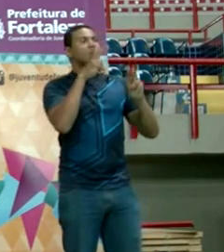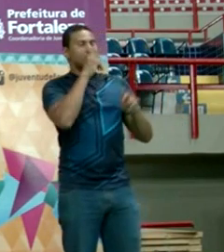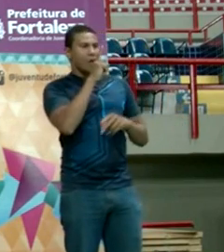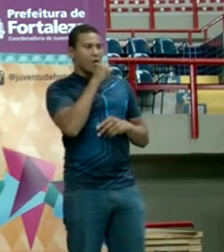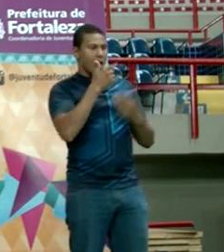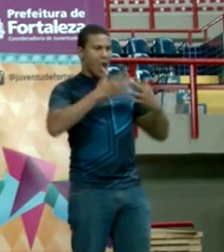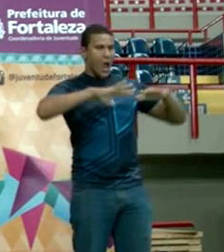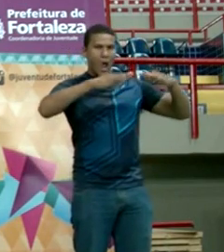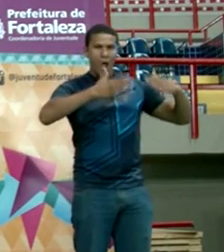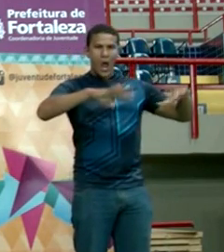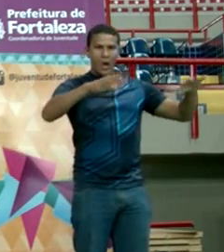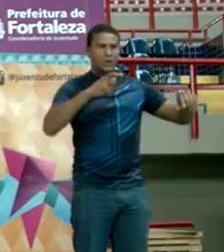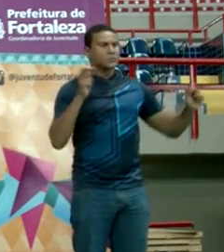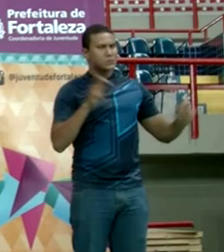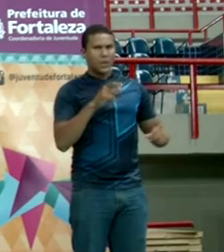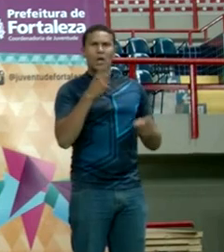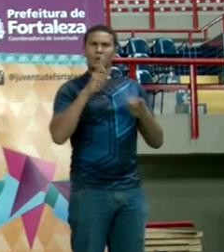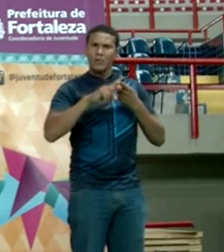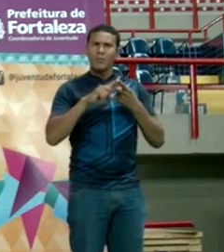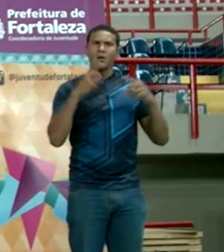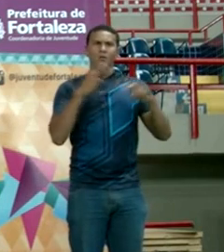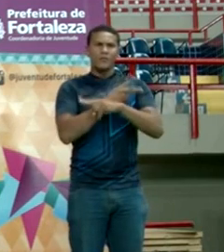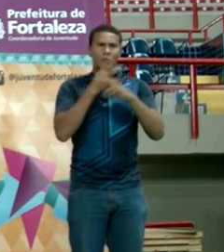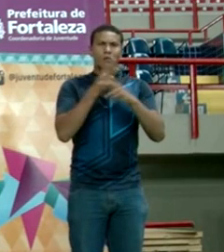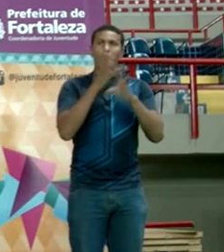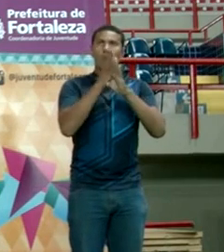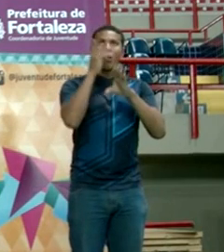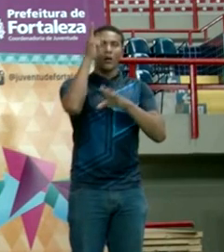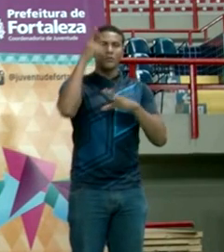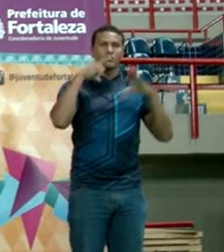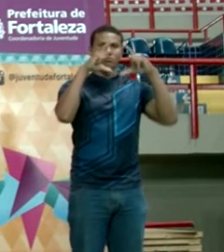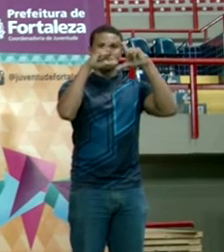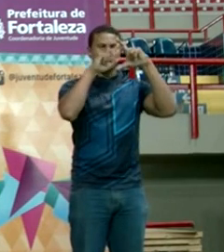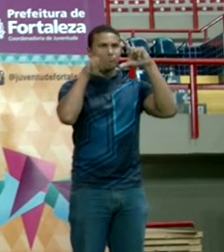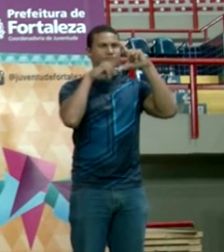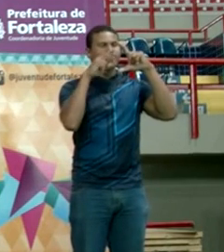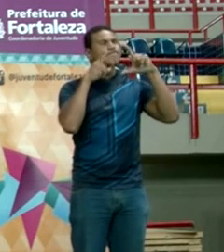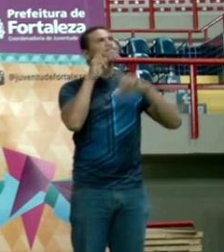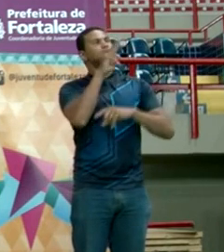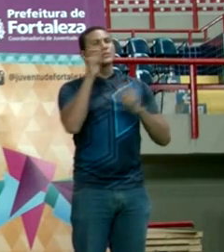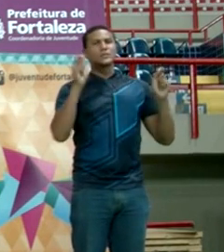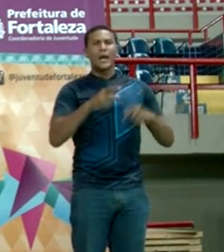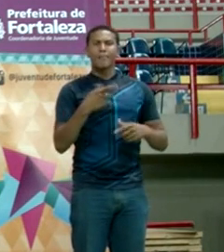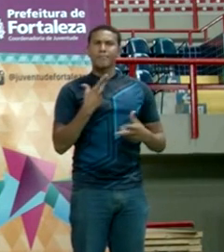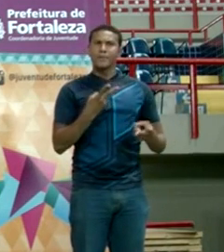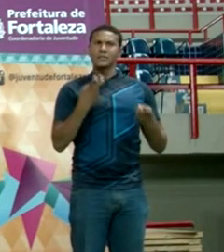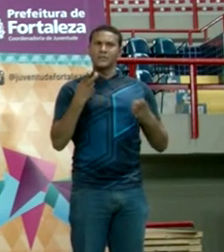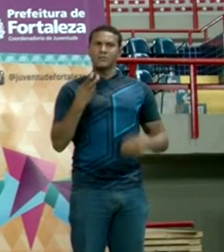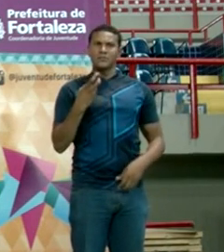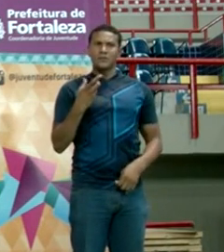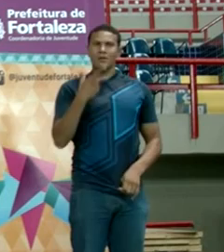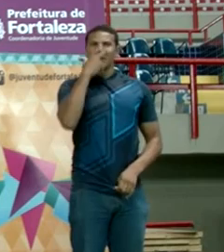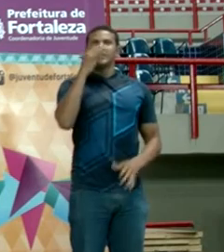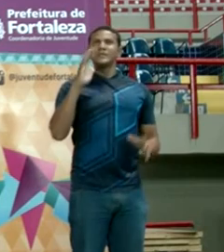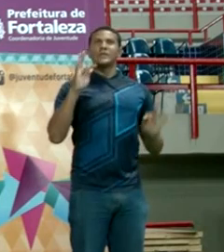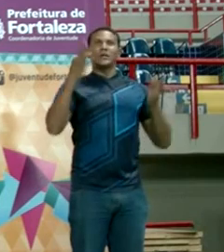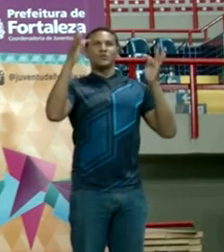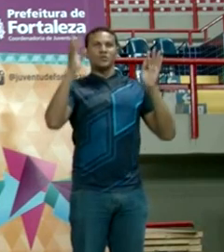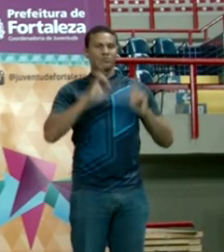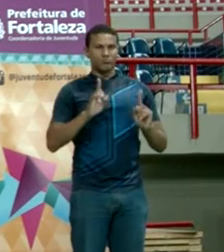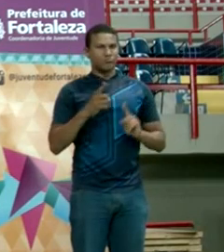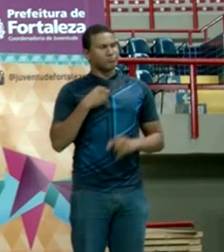maré, dos ventos, por causa da lua cheia. É observável, cara. Precisa de muita tecnologia